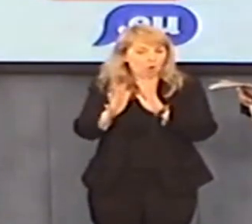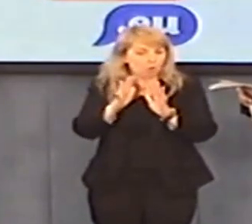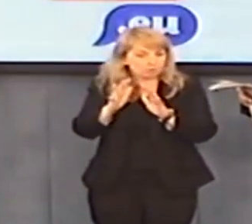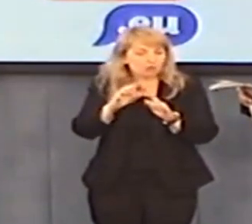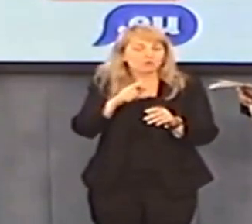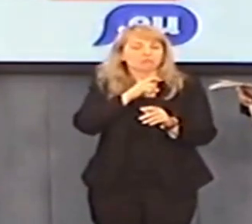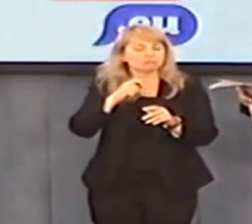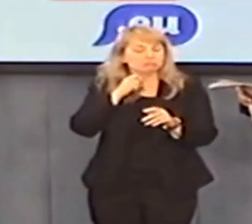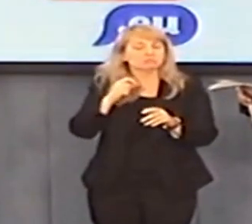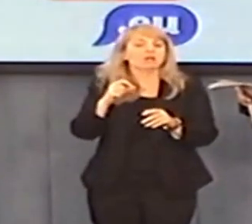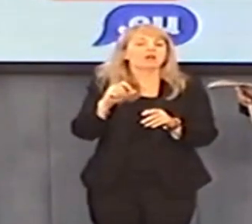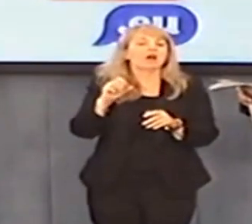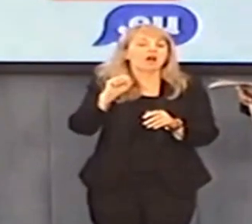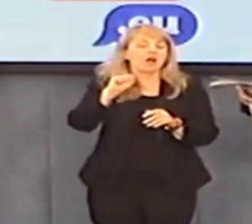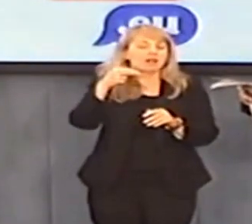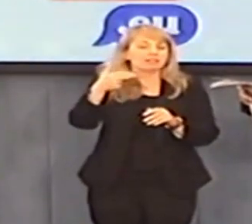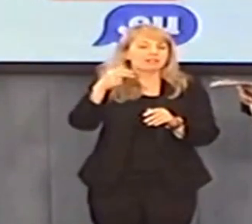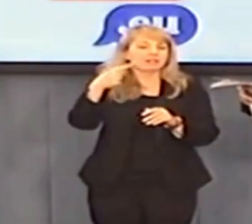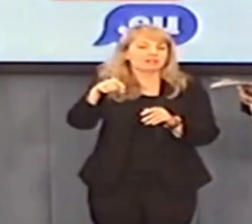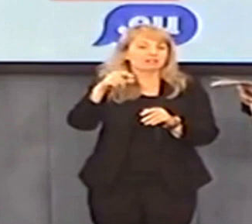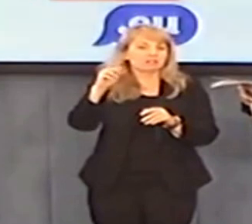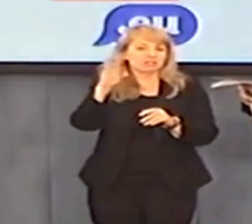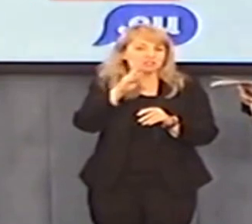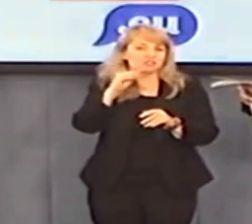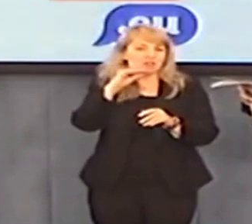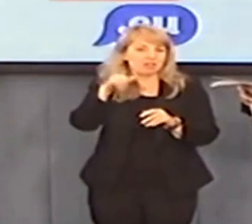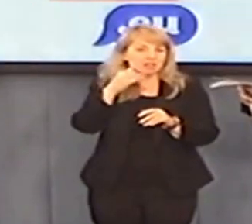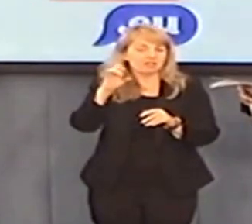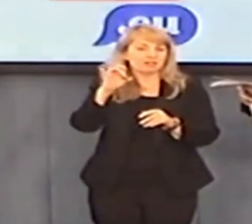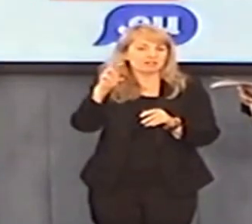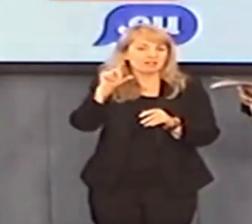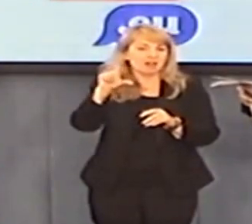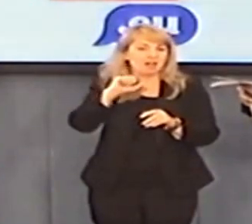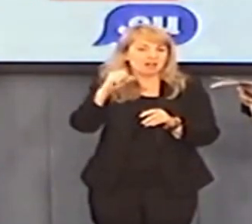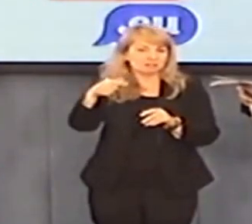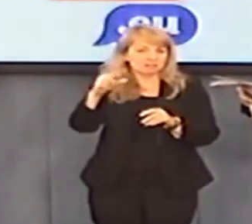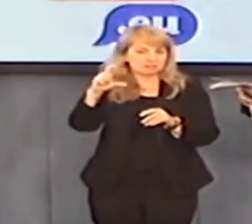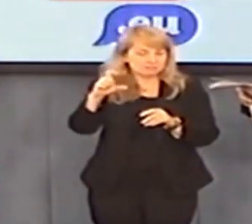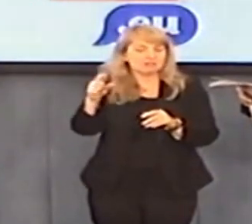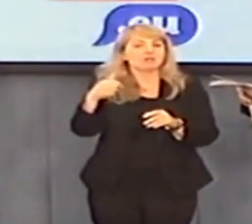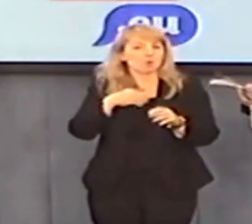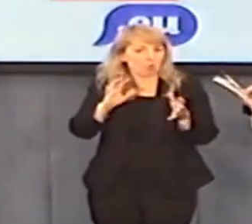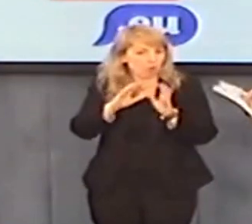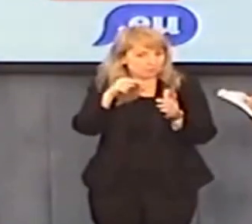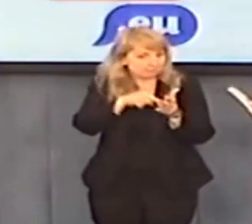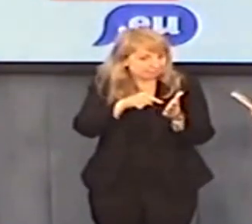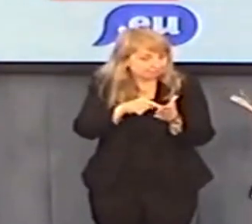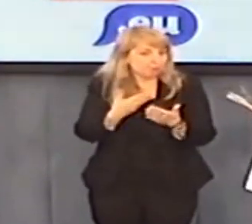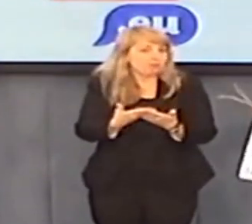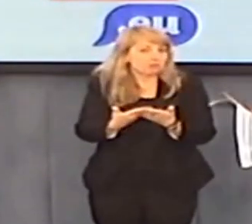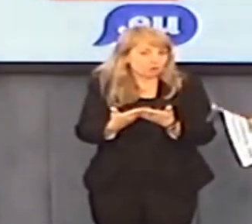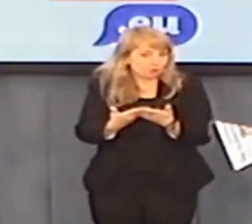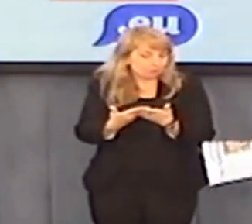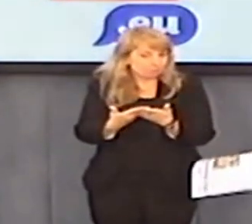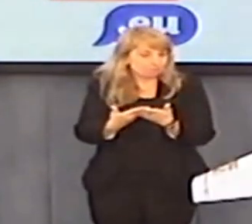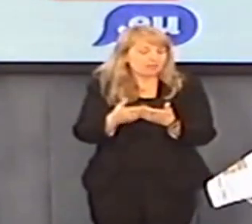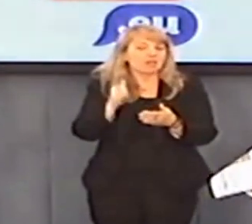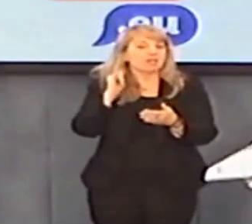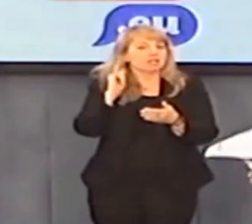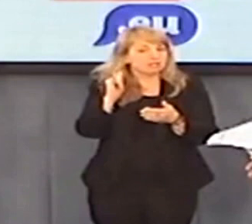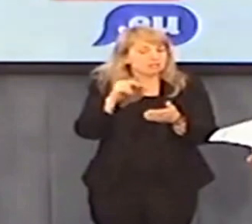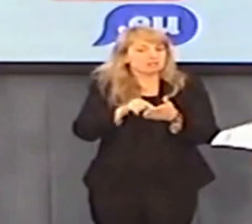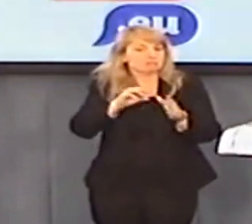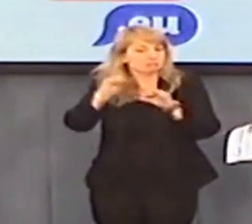Glantz, delegat episkopatu pełniący funkcję głównego koordynatora duszpasterstwa polskiego w Hiszpanii. Dostał się więc niejako